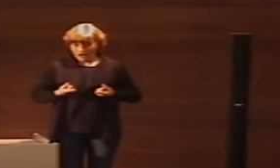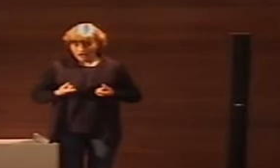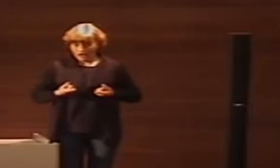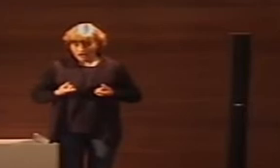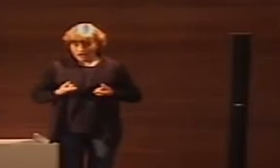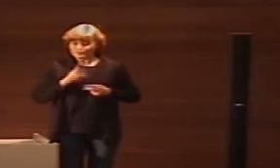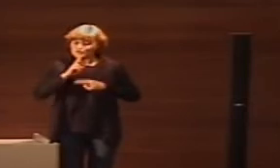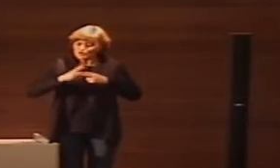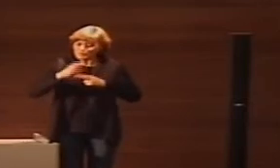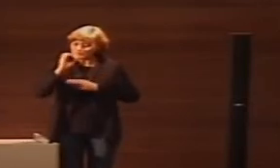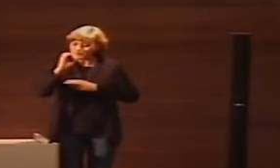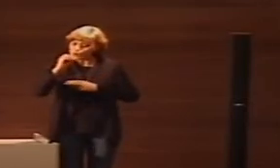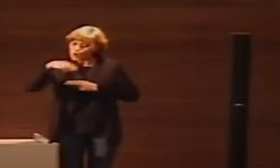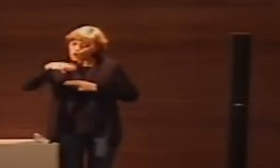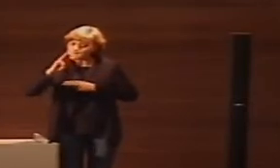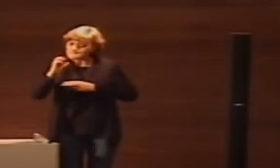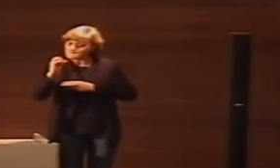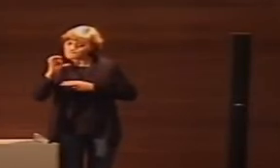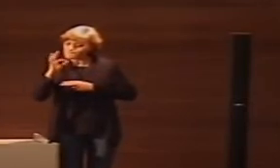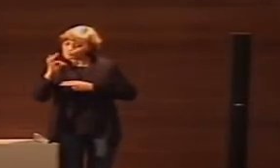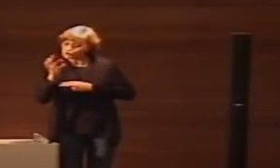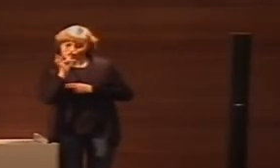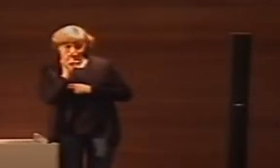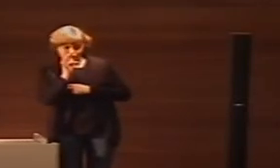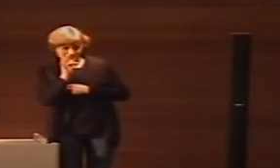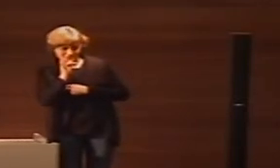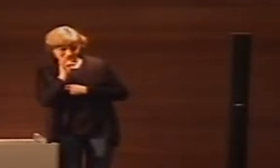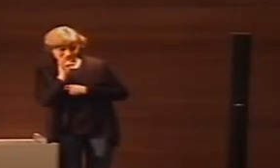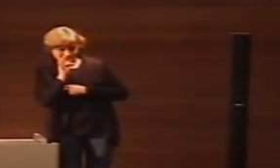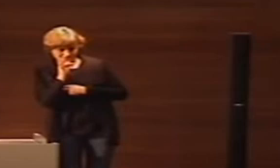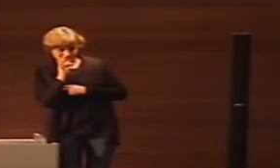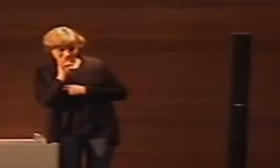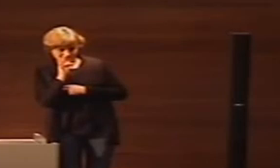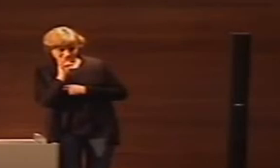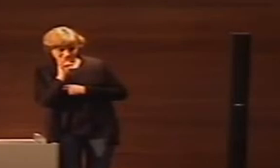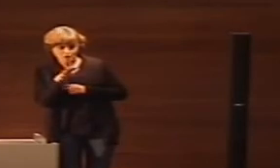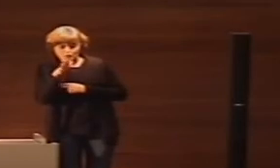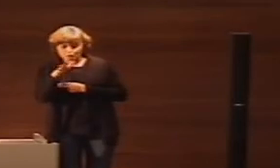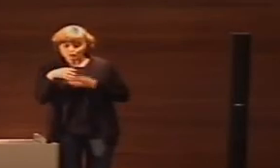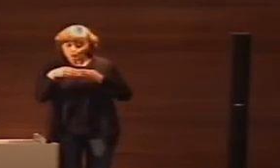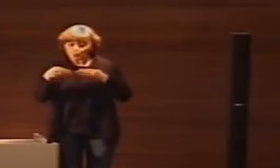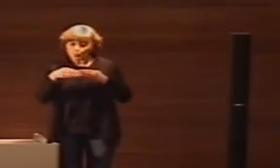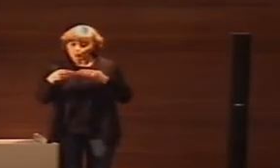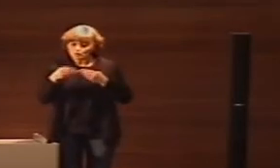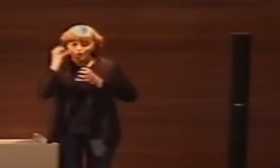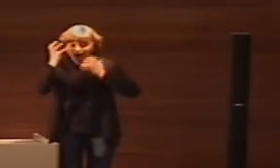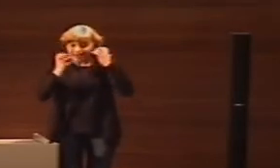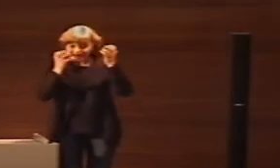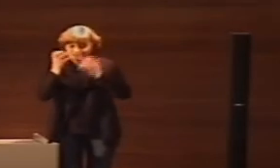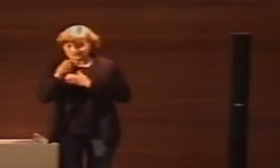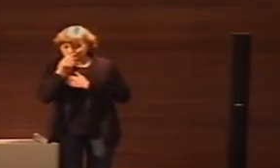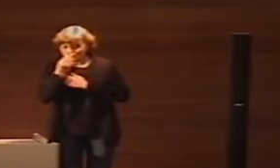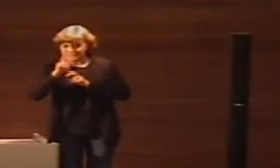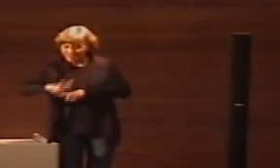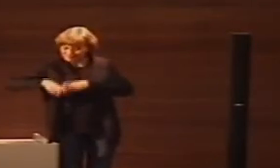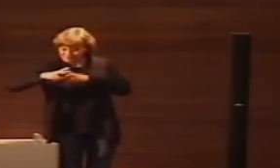que no se le puede llamar compost, como decía, porque no puede tener un uso, no debería tener un uso agrícola, una parte de